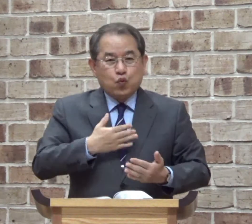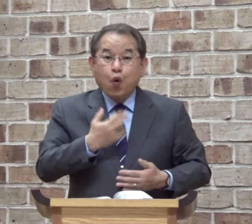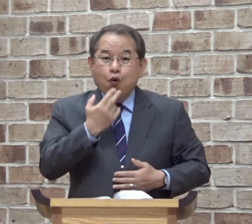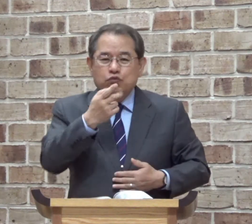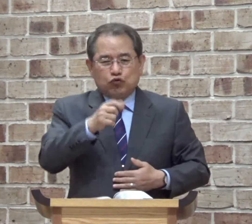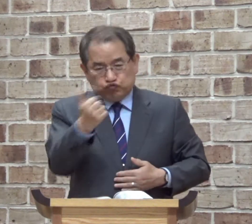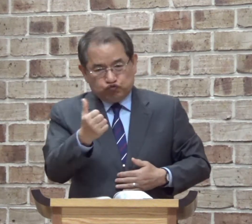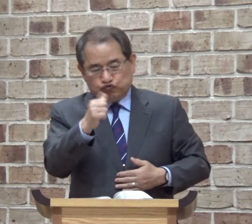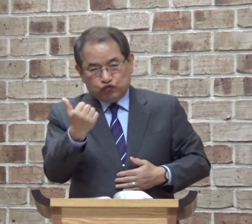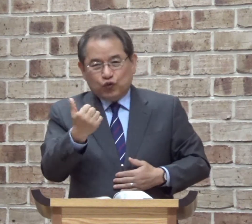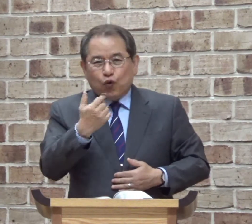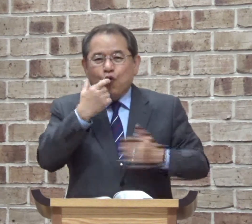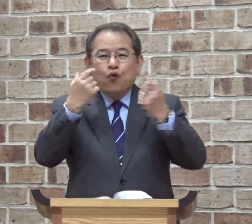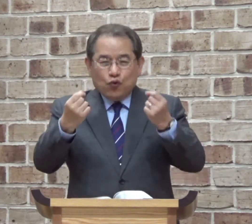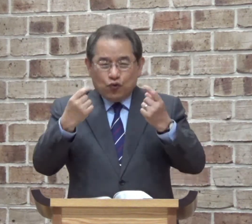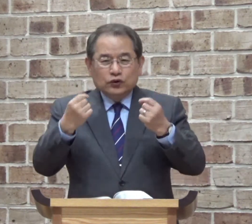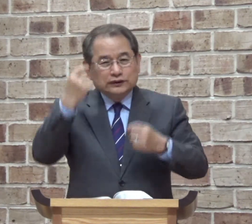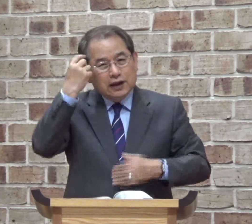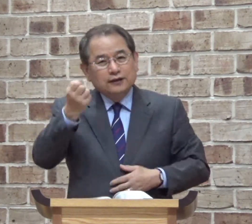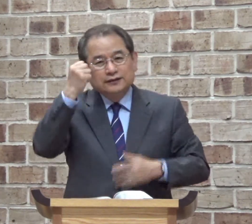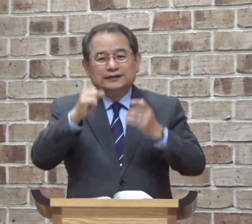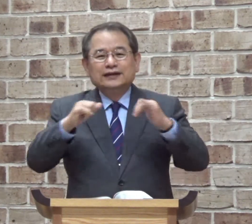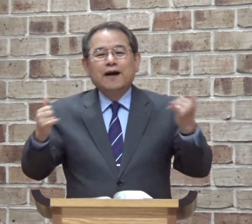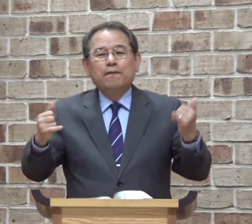남을 무시하는 태도입니다.